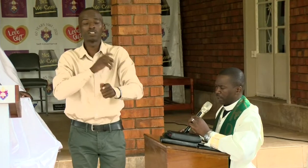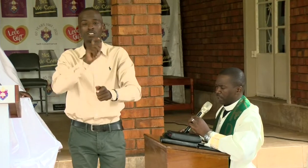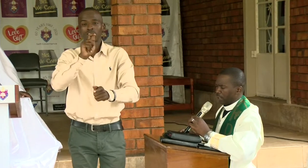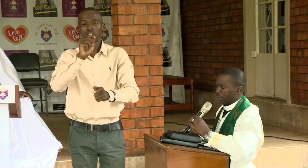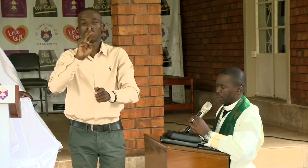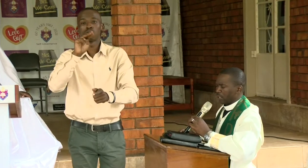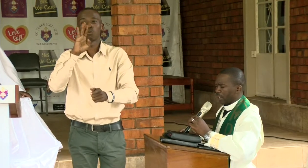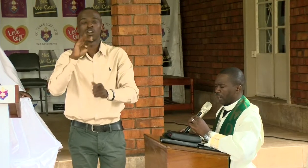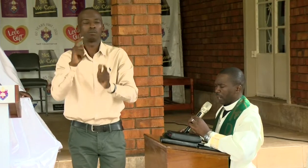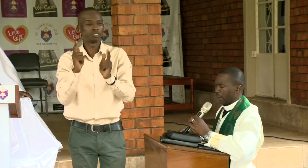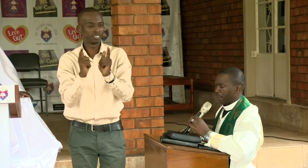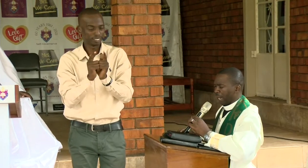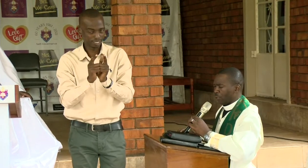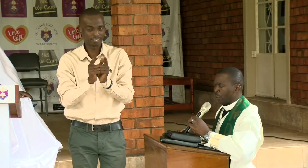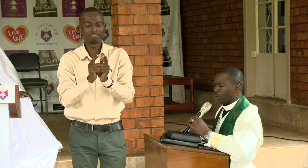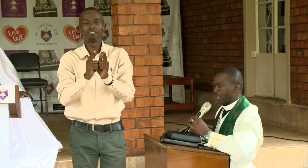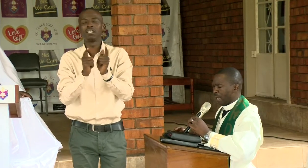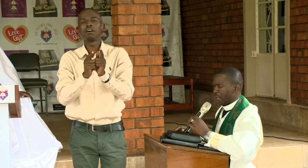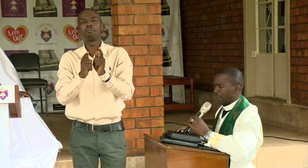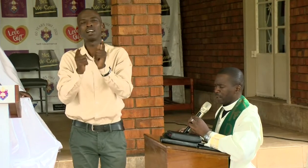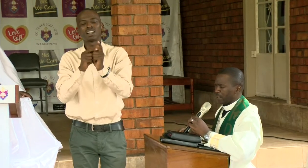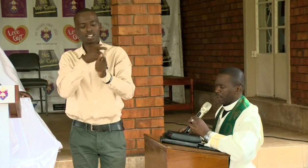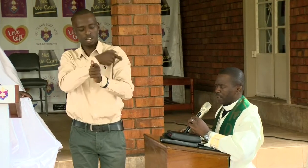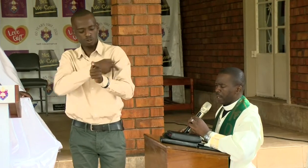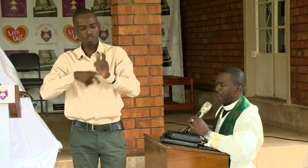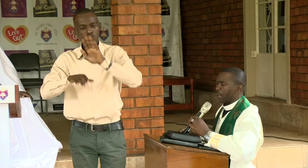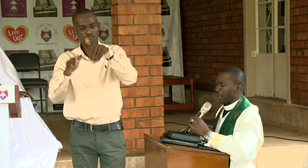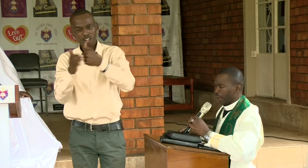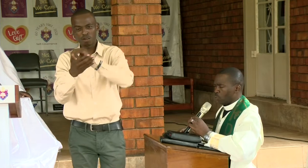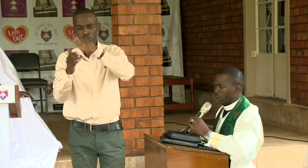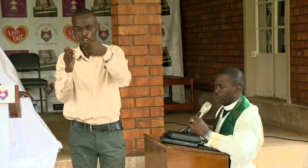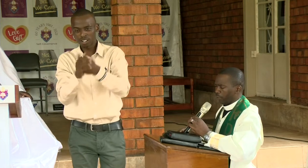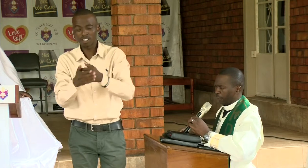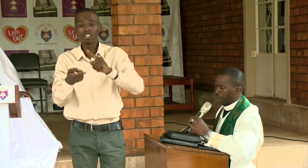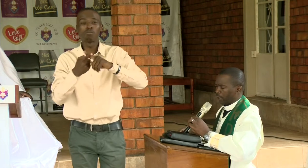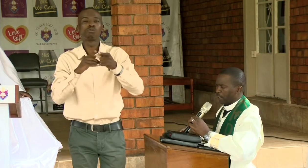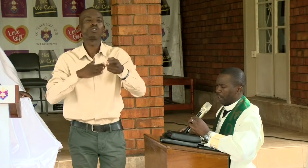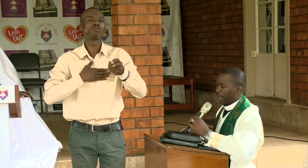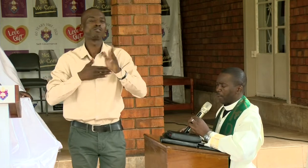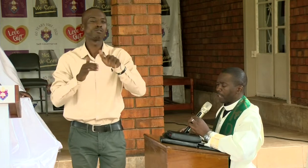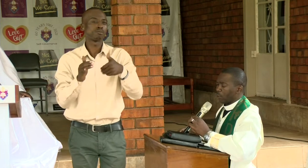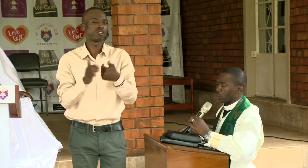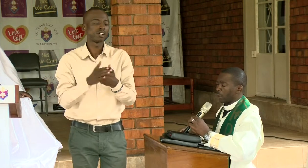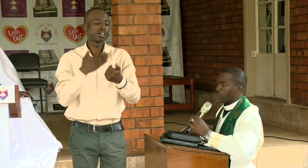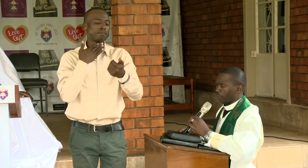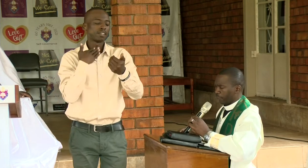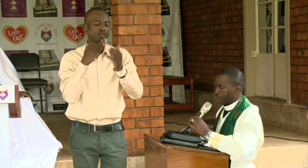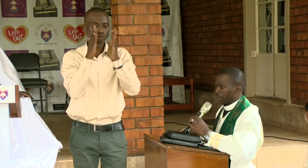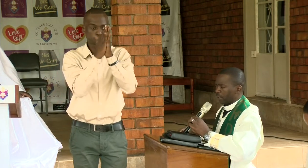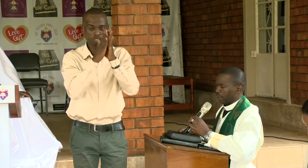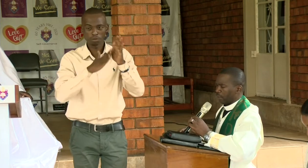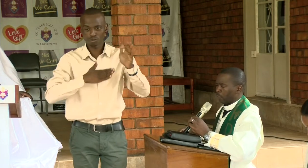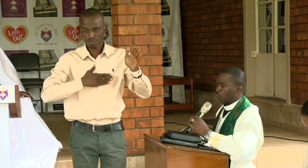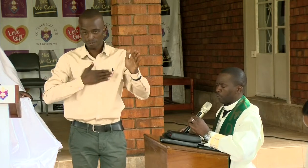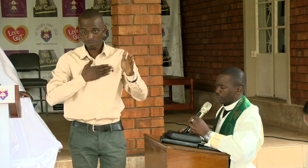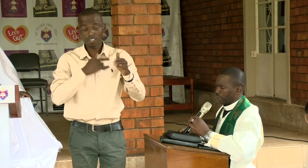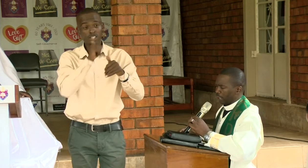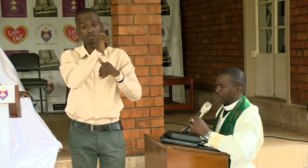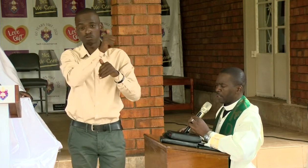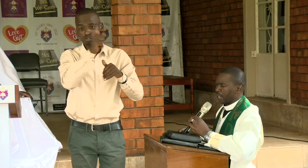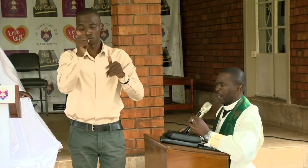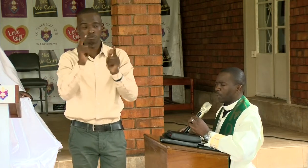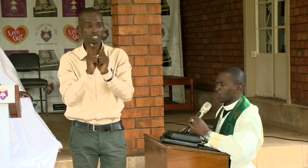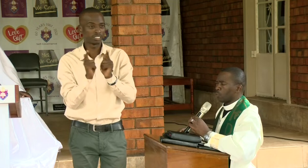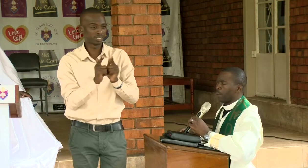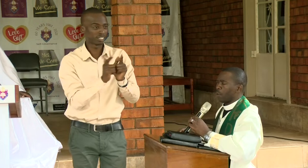musinkane sinkana bakawuni bonna n'abalala mukwano gwaffe abeetaaga okusaba kwaffe buli omu